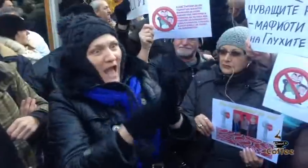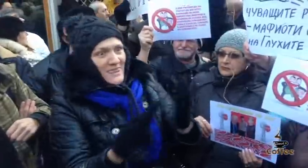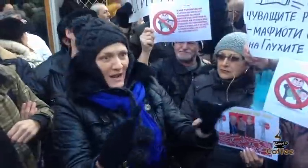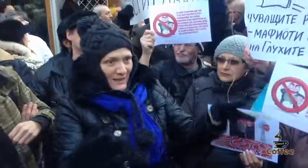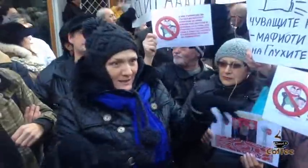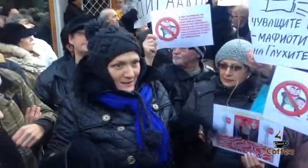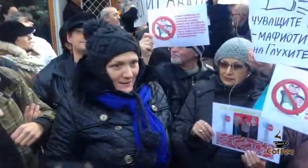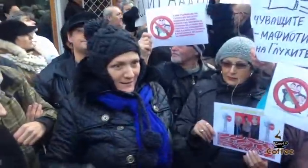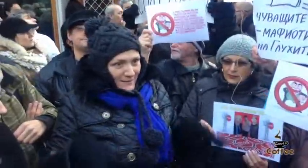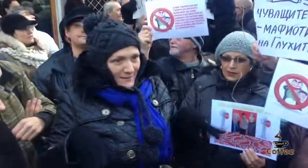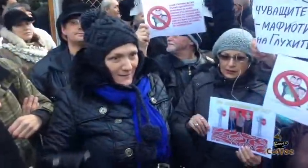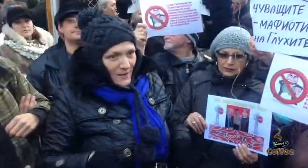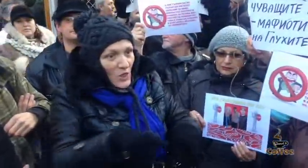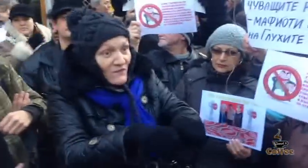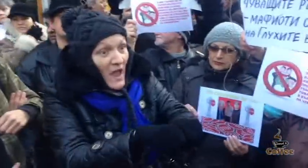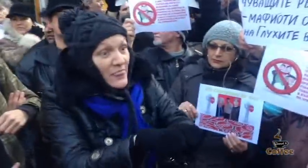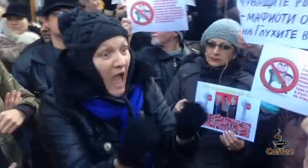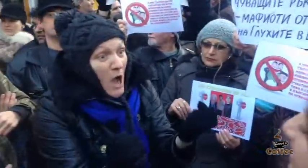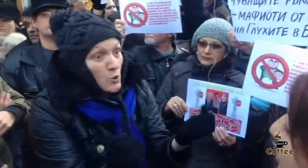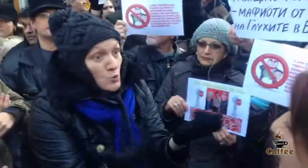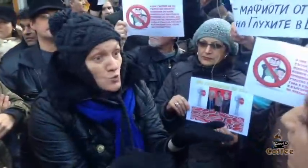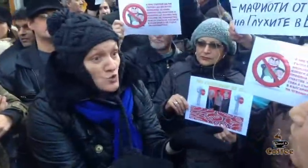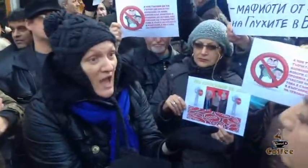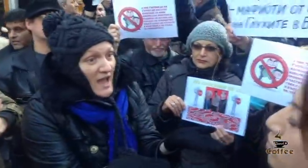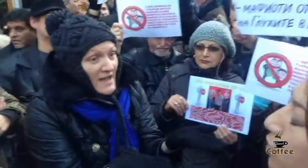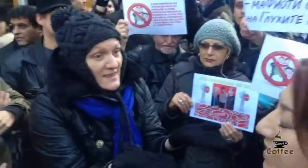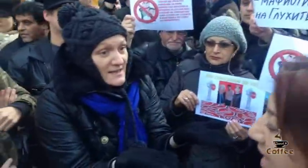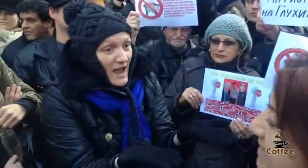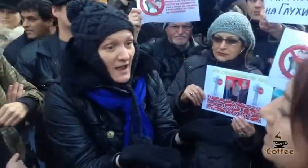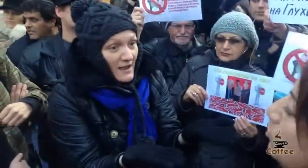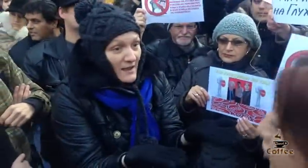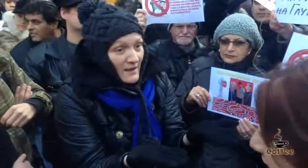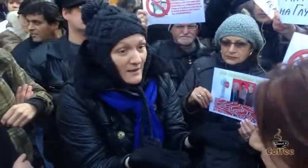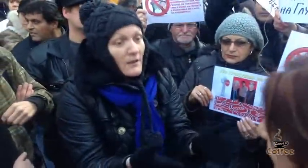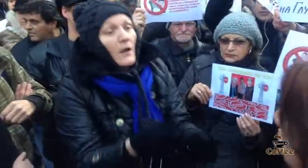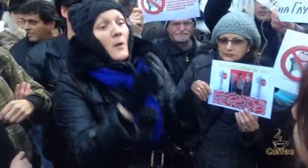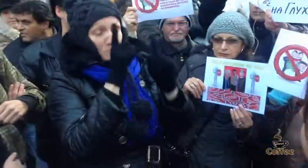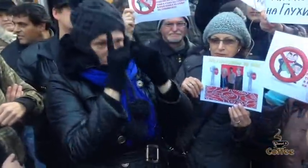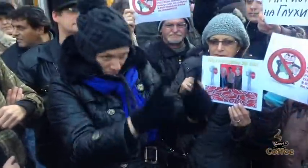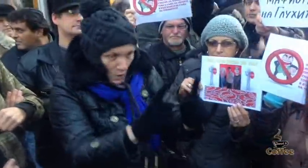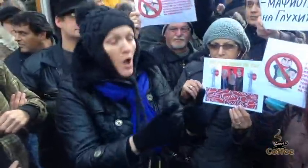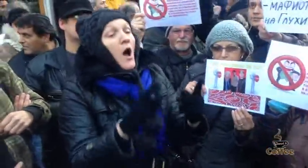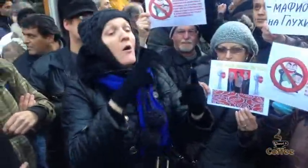Плюс, нали, занимава се с двете неща, което според нас е нарушение.